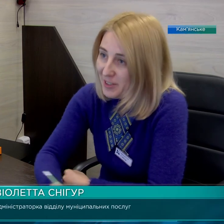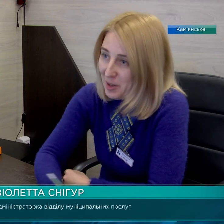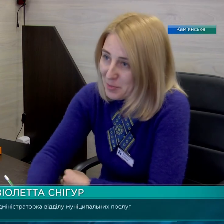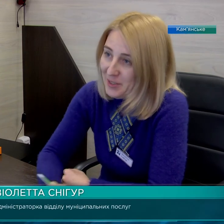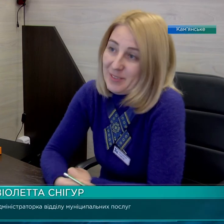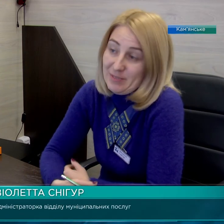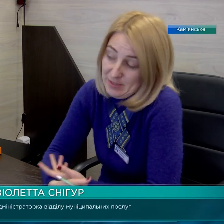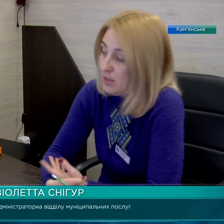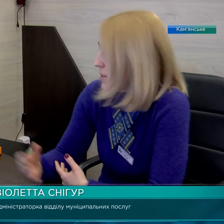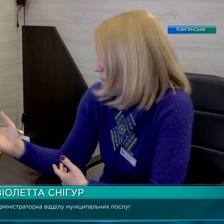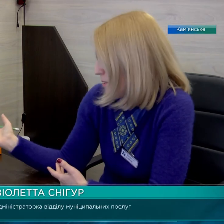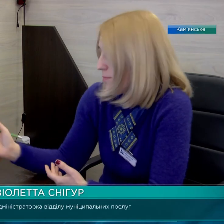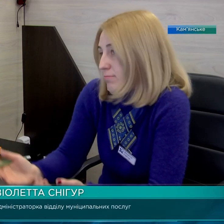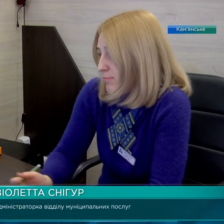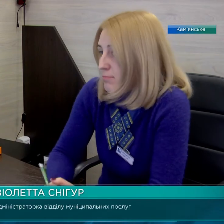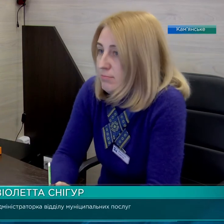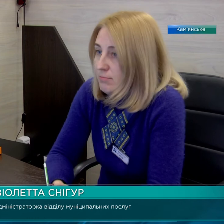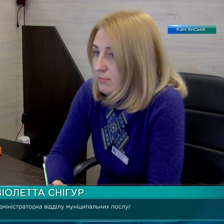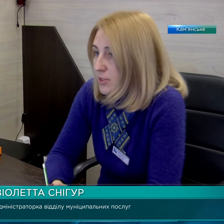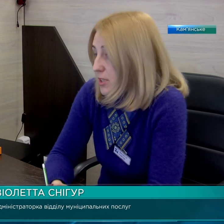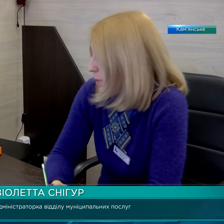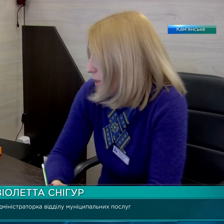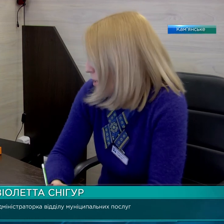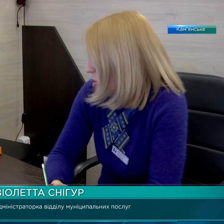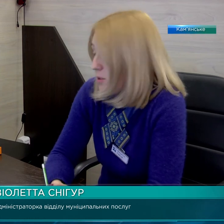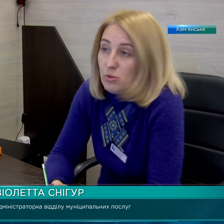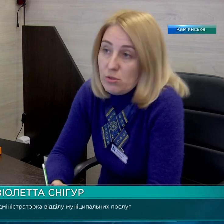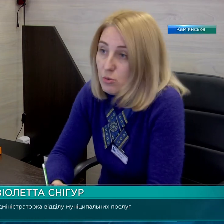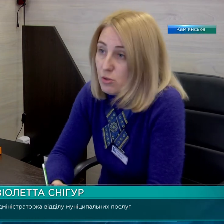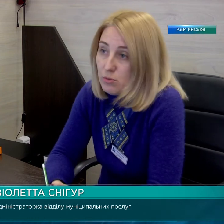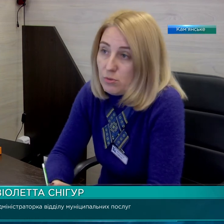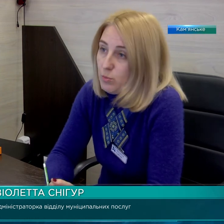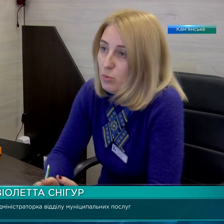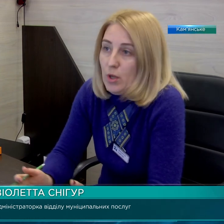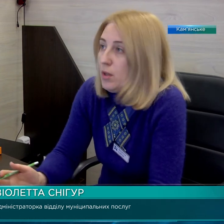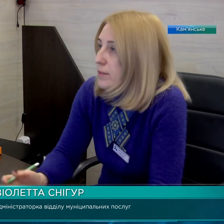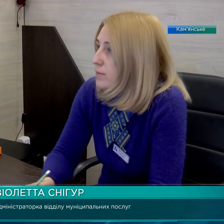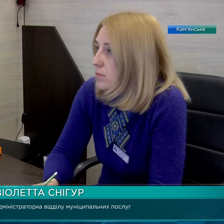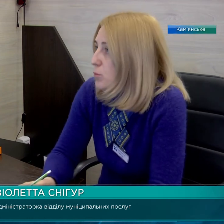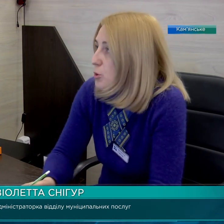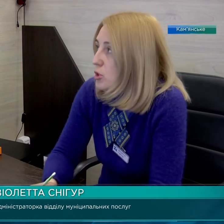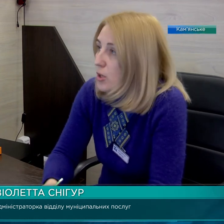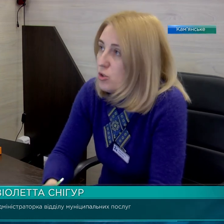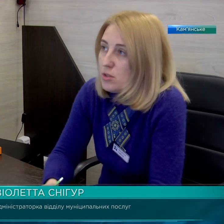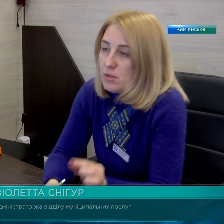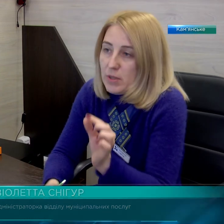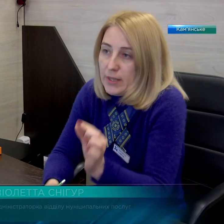а ми. Зараз це через перекладача дуже зручно. Тобто, починаючи з